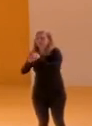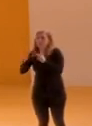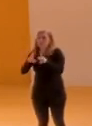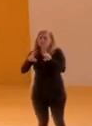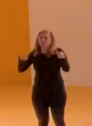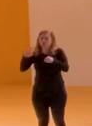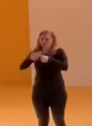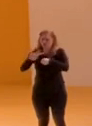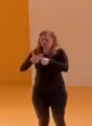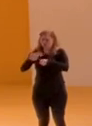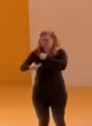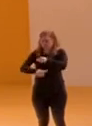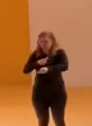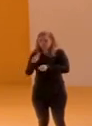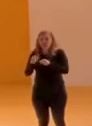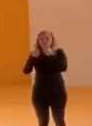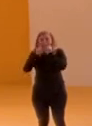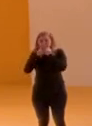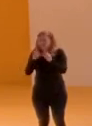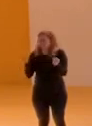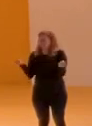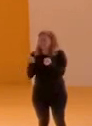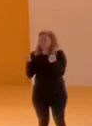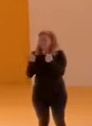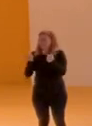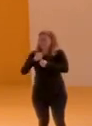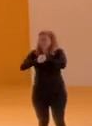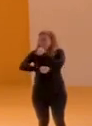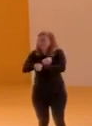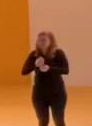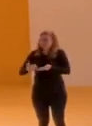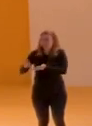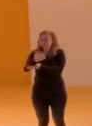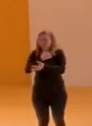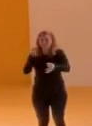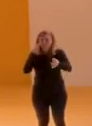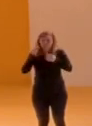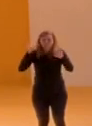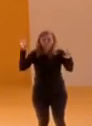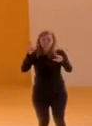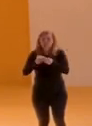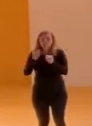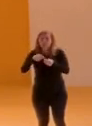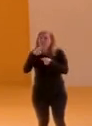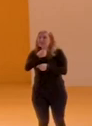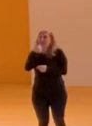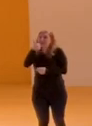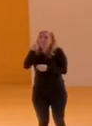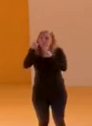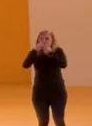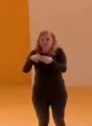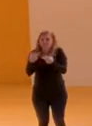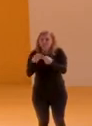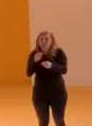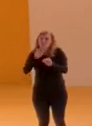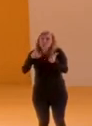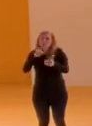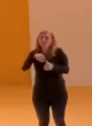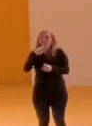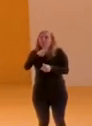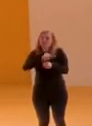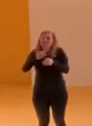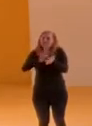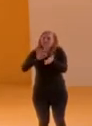przestrzeni 30 lat naprawdę imponujące opracowanie można powiedzieć że to nie jest jednostkowe badanie tylko to jest coś co byśmy nazwali